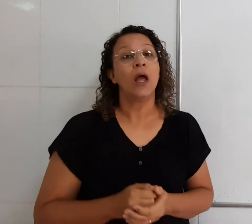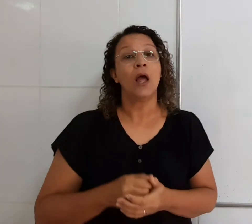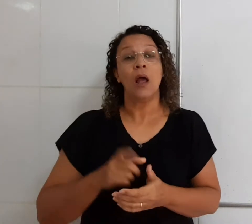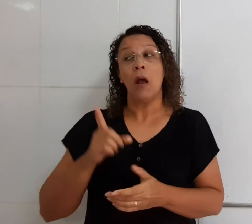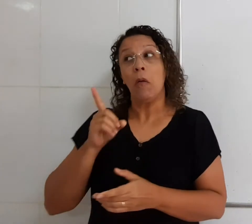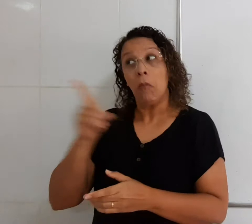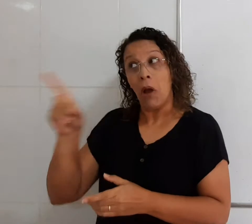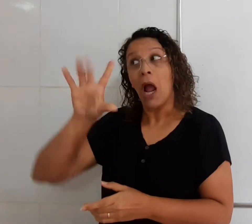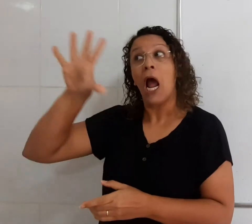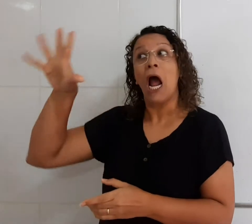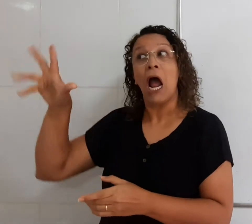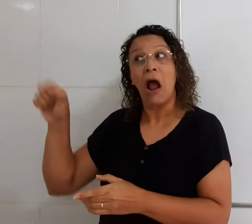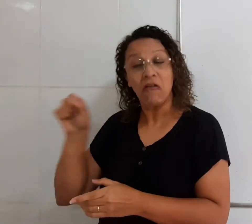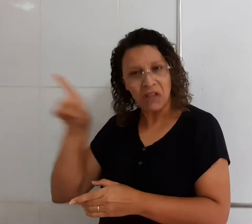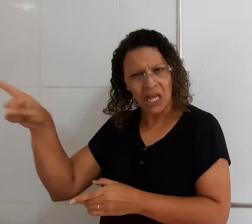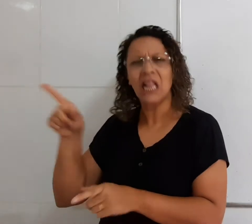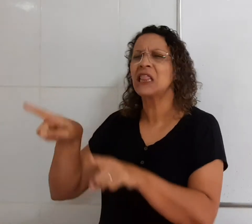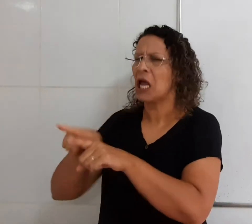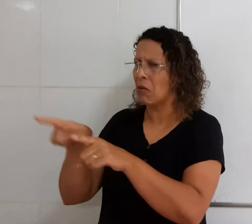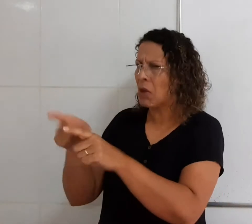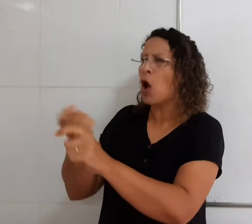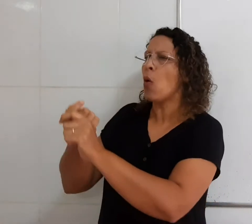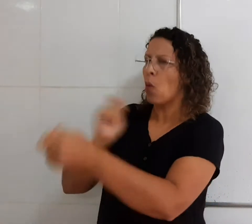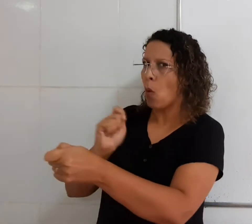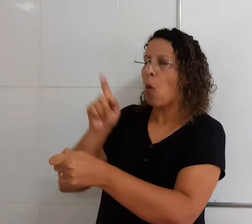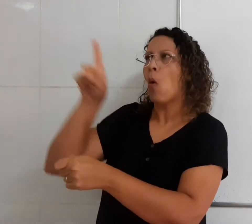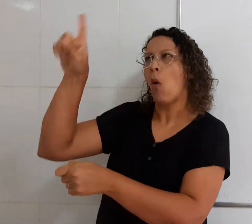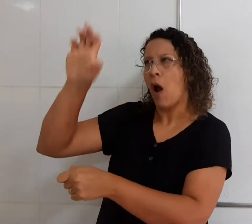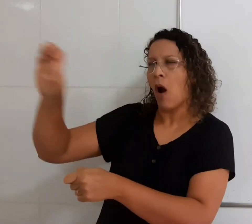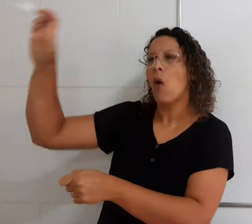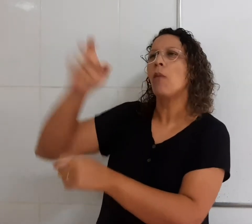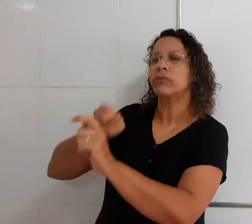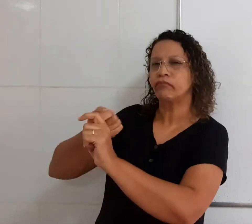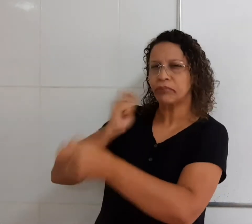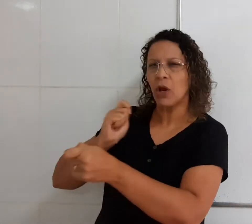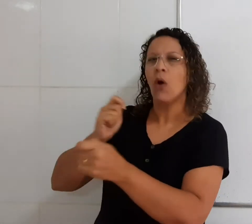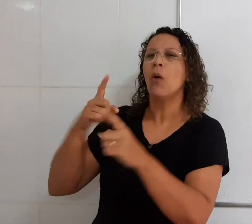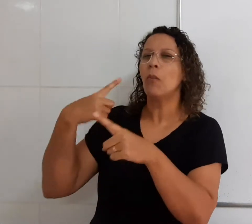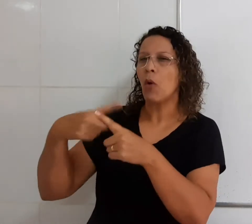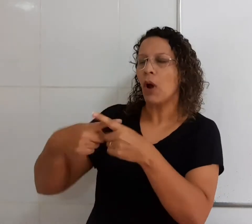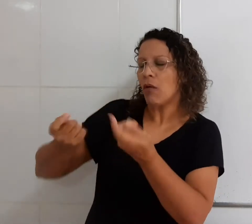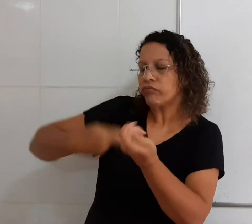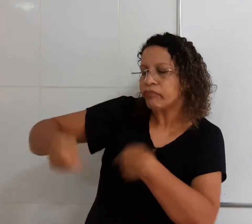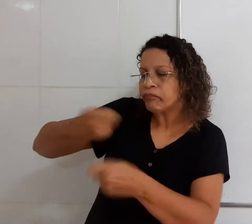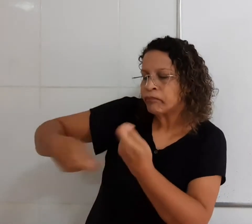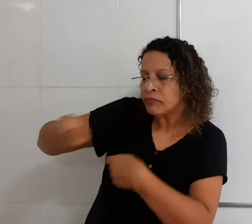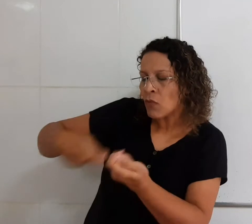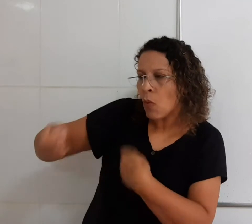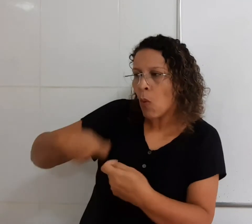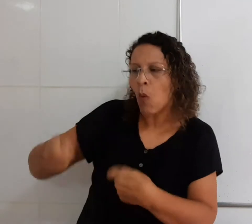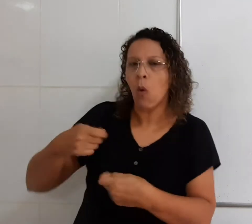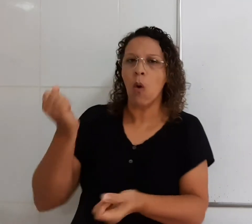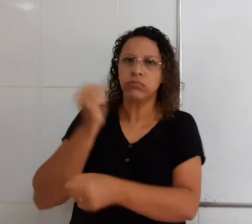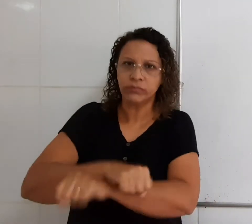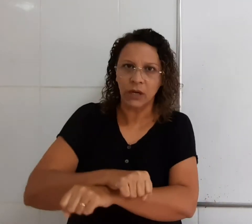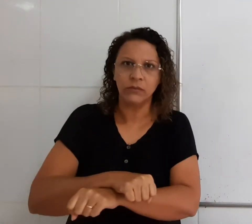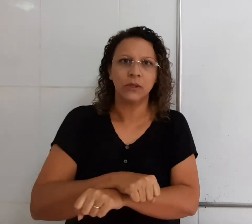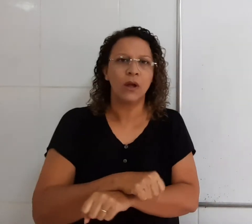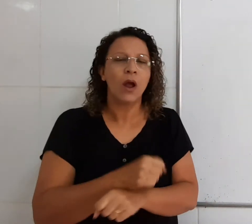que escravizavam, quanto para os europeus que traficavam os escravos. No início da colonização